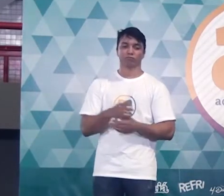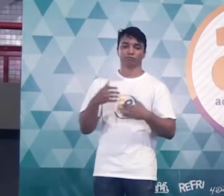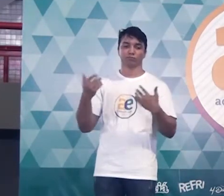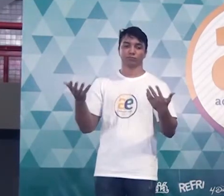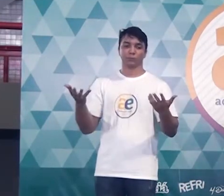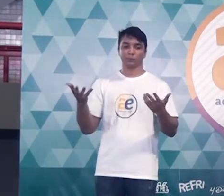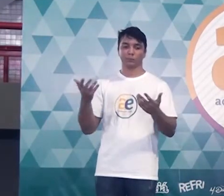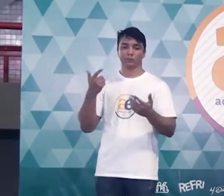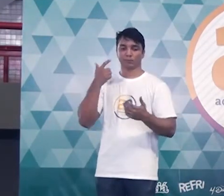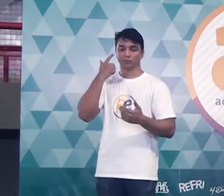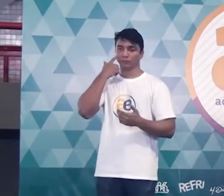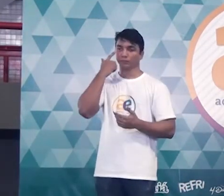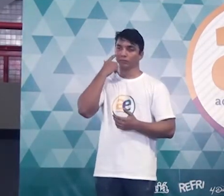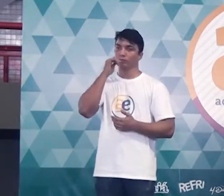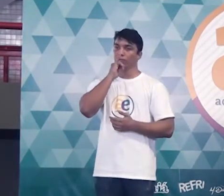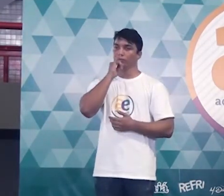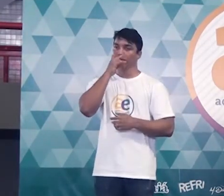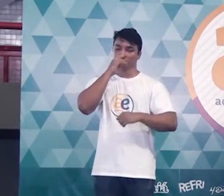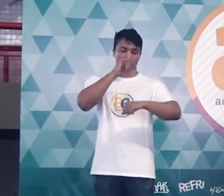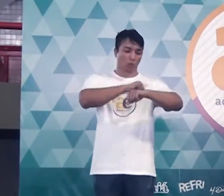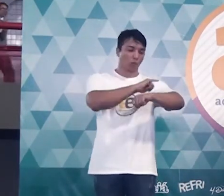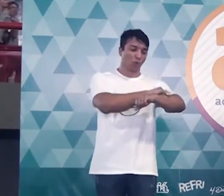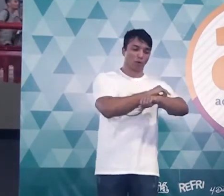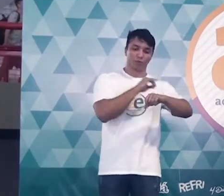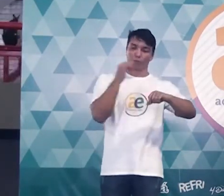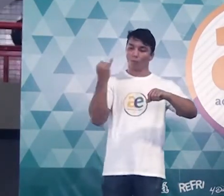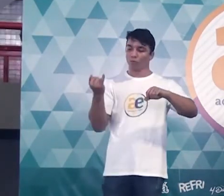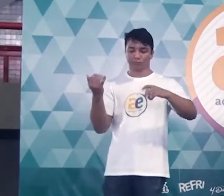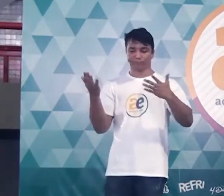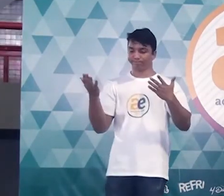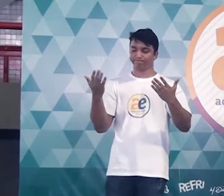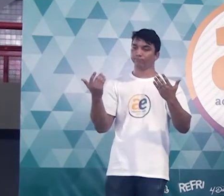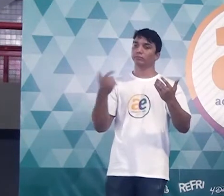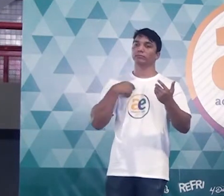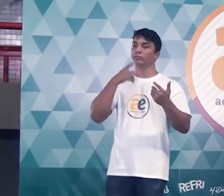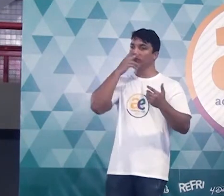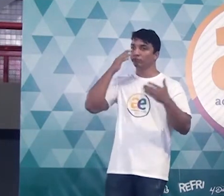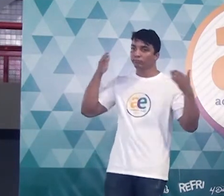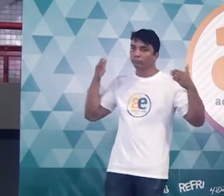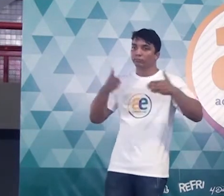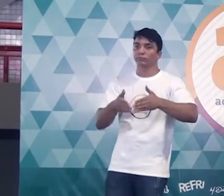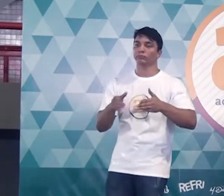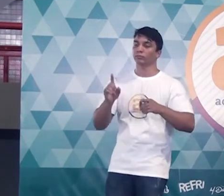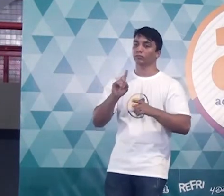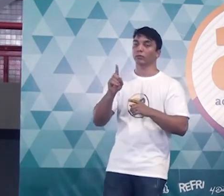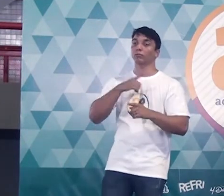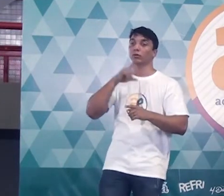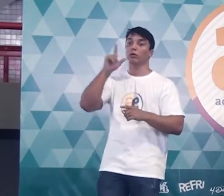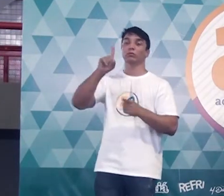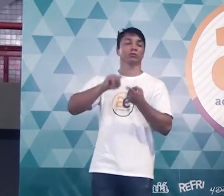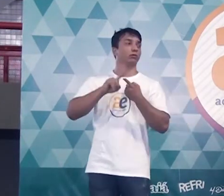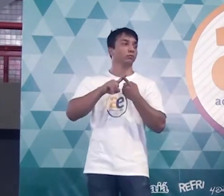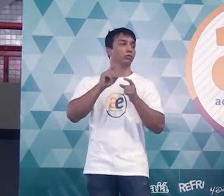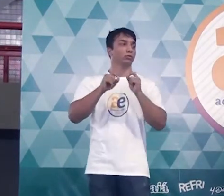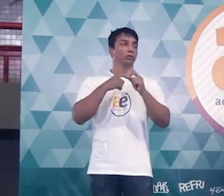Então, o fato de você ser gordinho ou magro, não é só esse o fator. É onde você usa os seus processos,